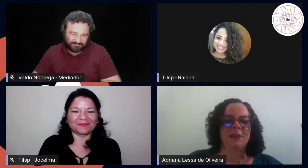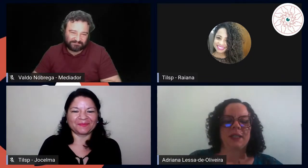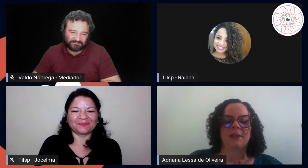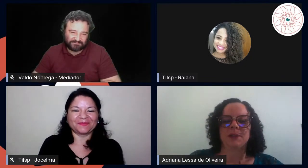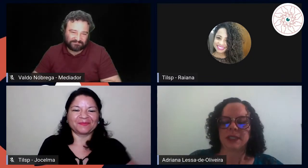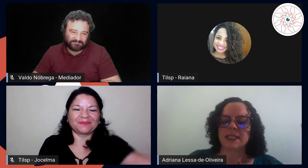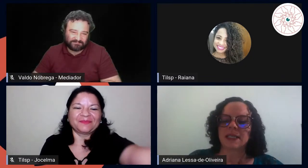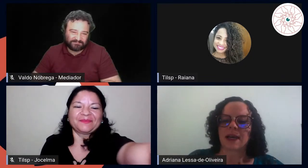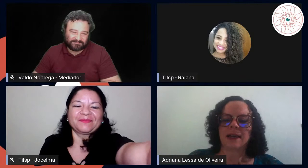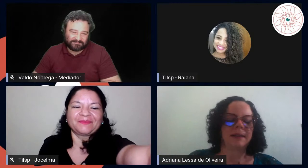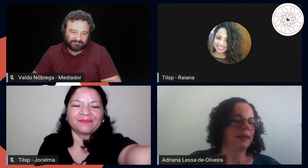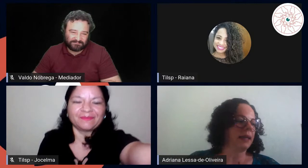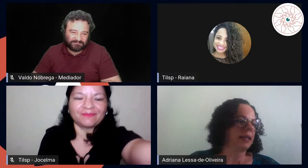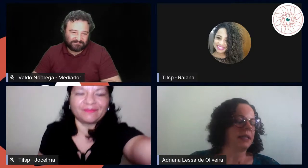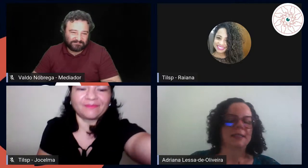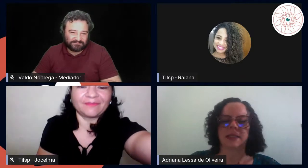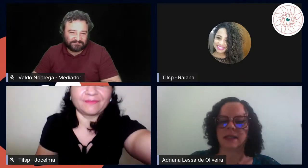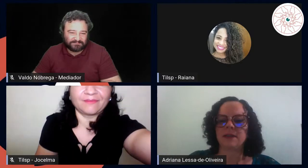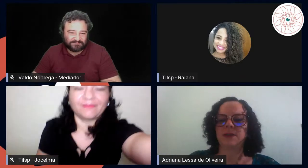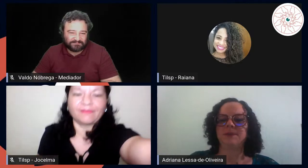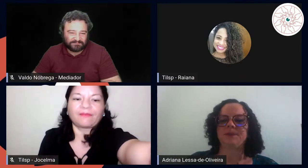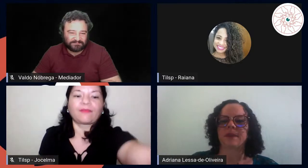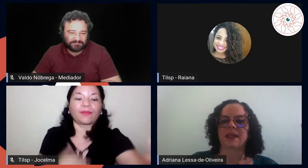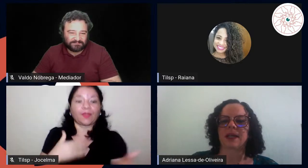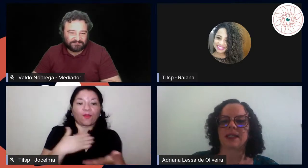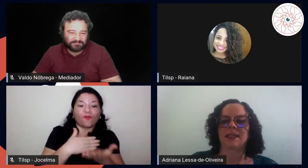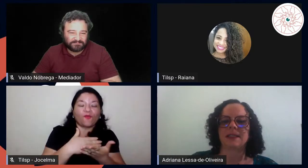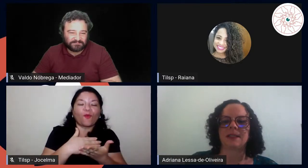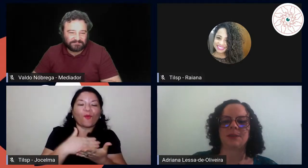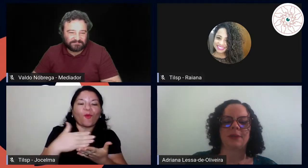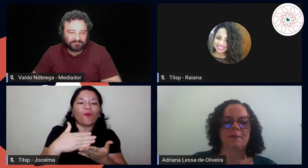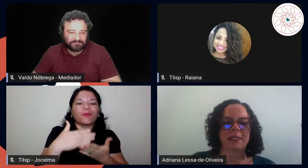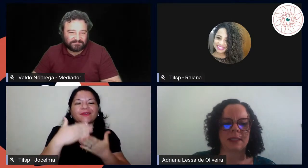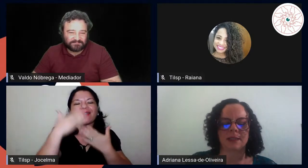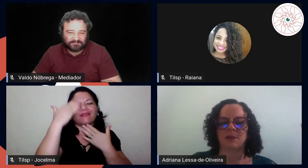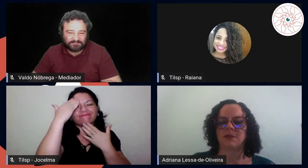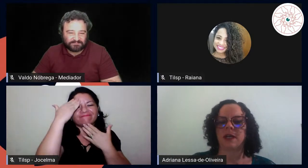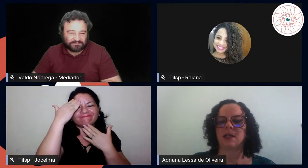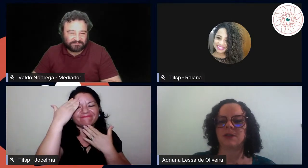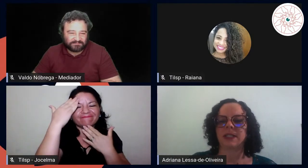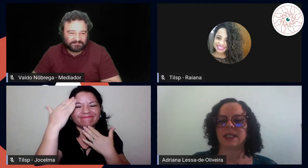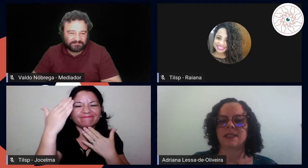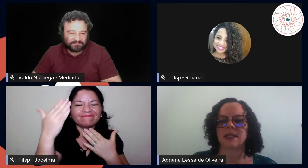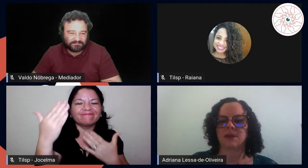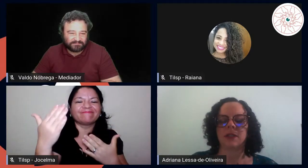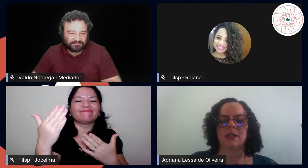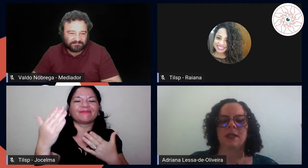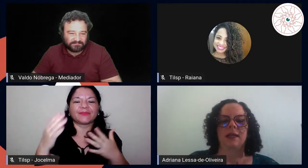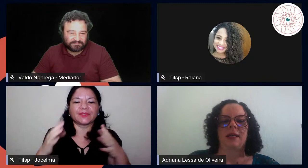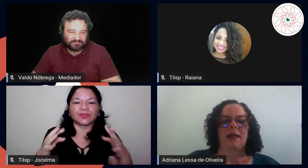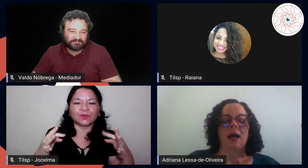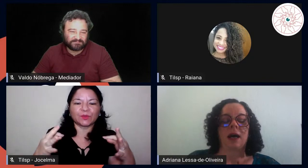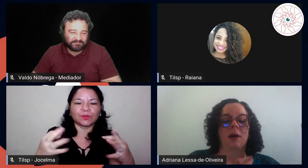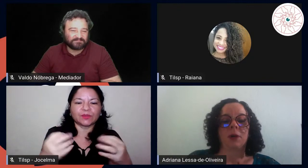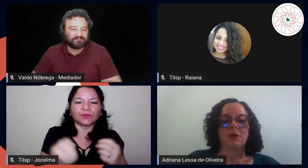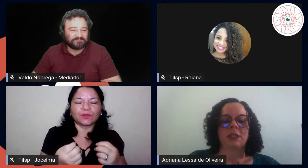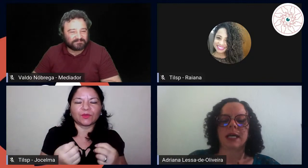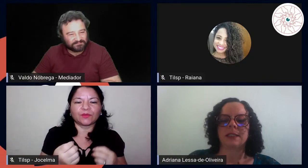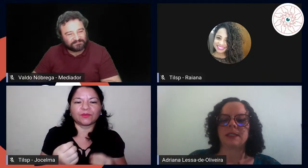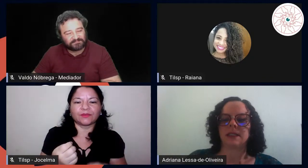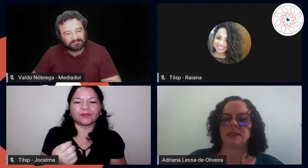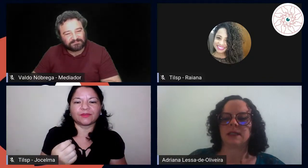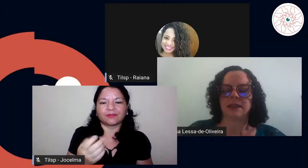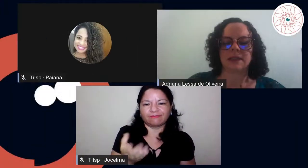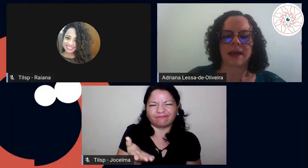Eh, eu quero iniciar, né, agradecendo, agradecendo a apresentação do Valdo, agradecendo a